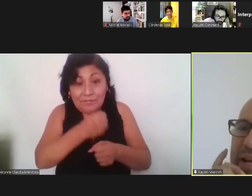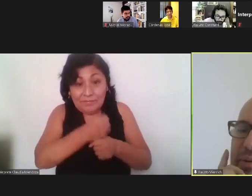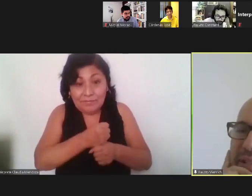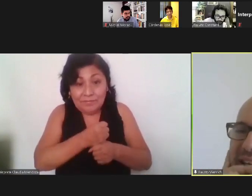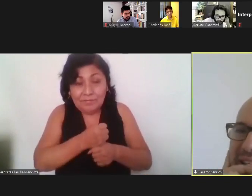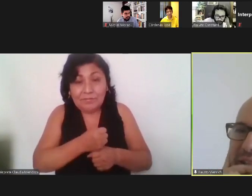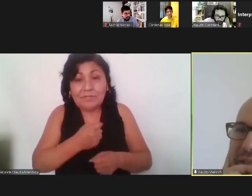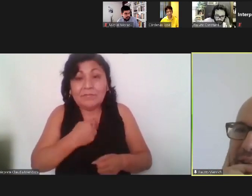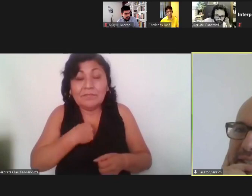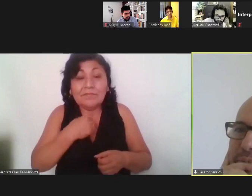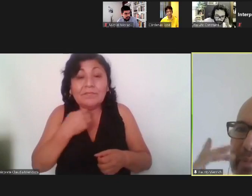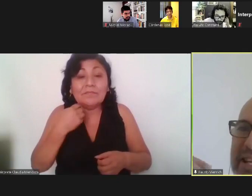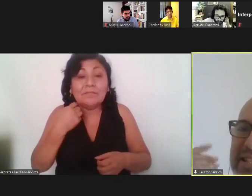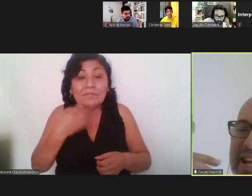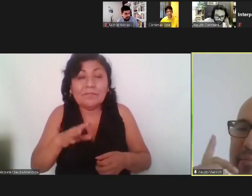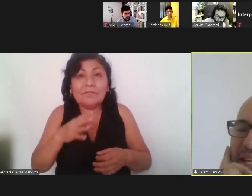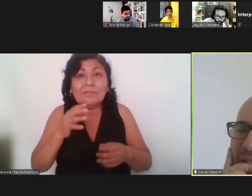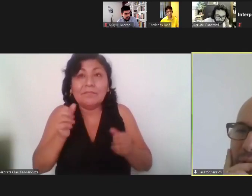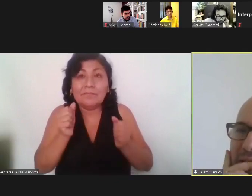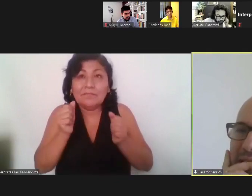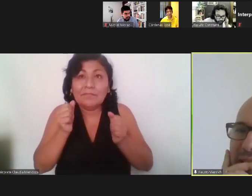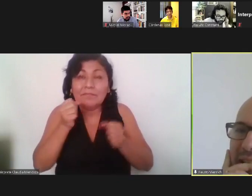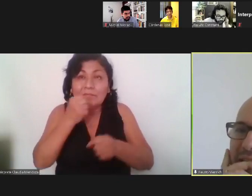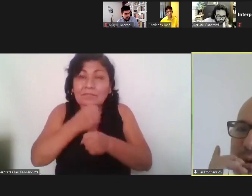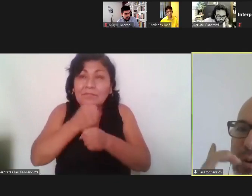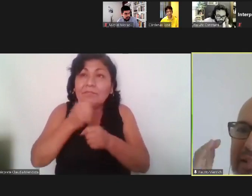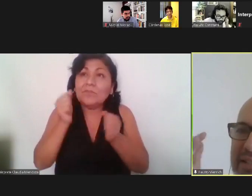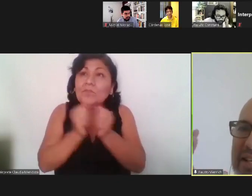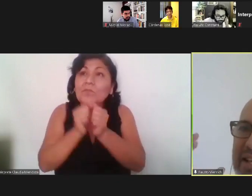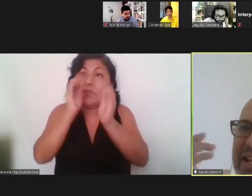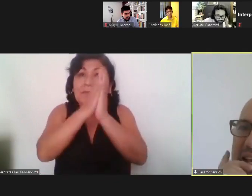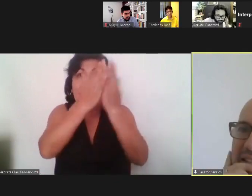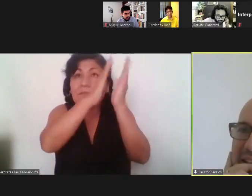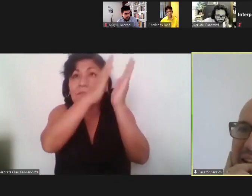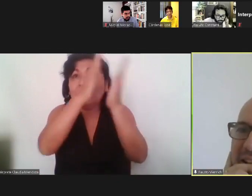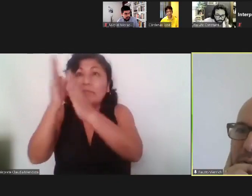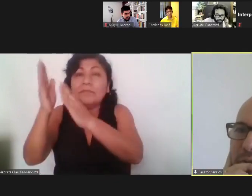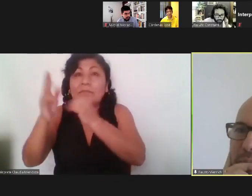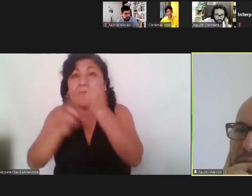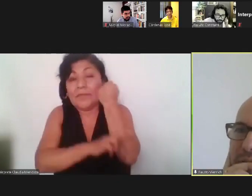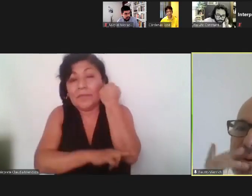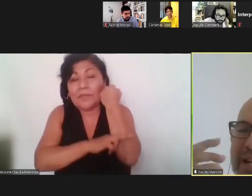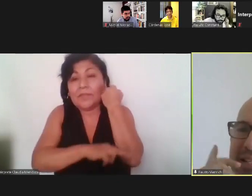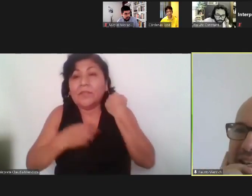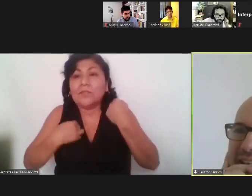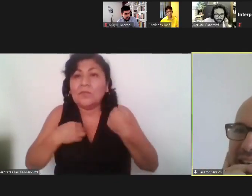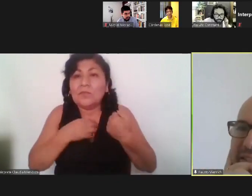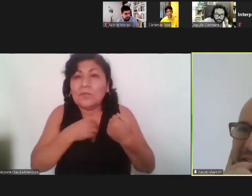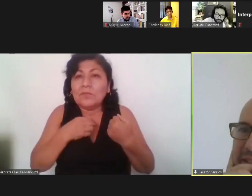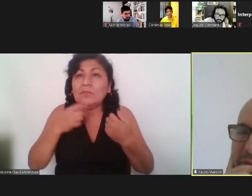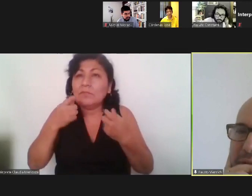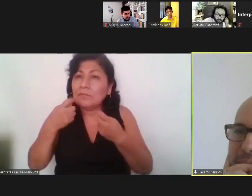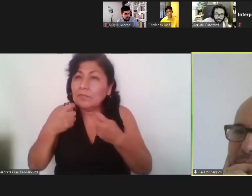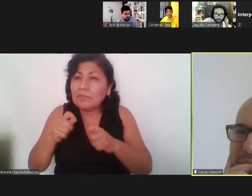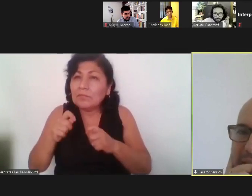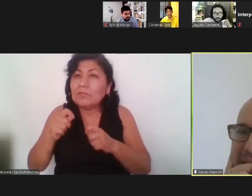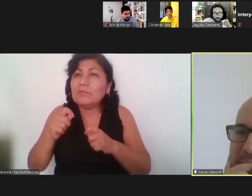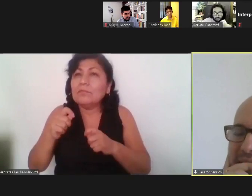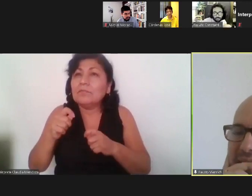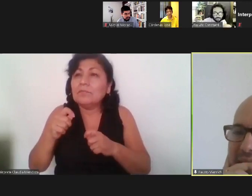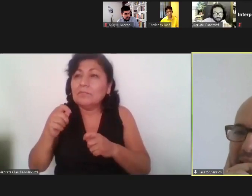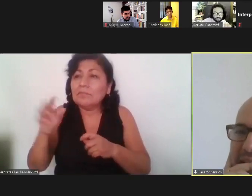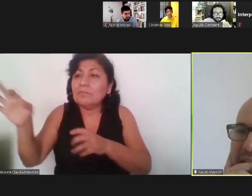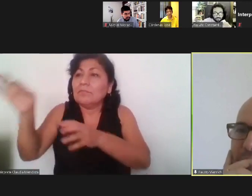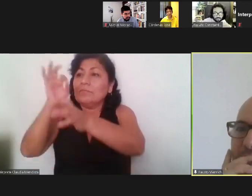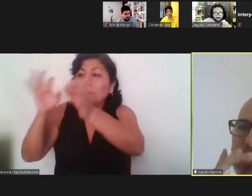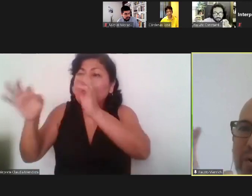que se trabajó con la Biblioteca Nacional fue hacer un primer acercamiento de las obras que ya estarían en dominio público, obras literarias de autores peruanos